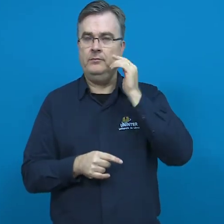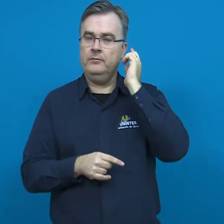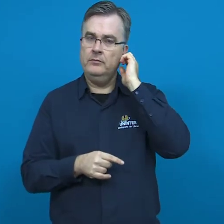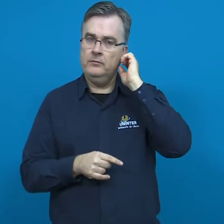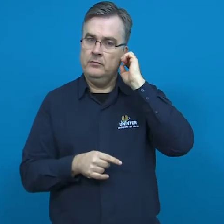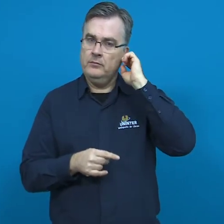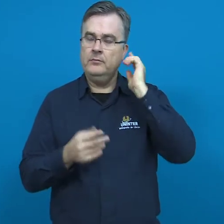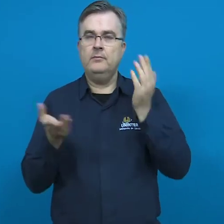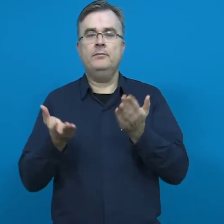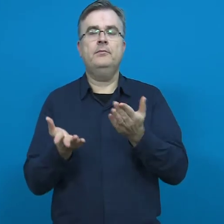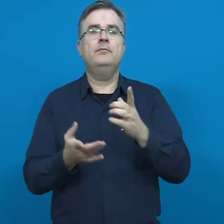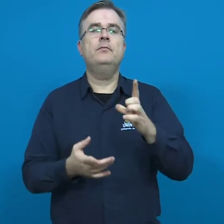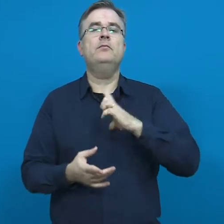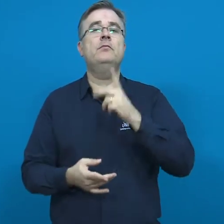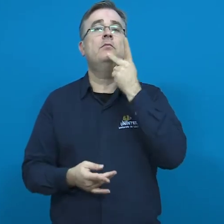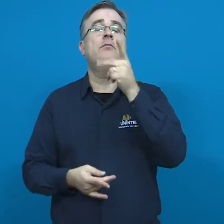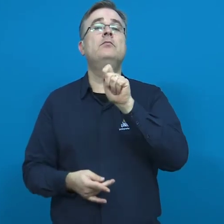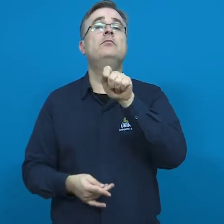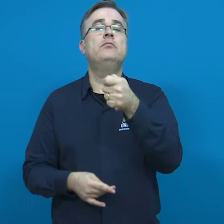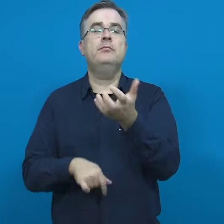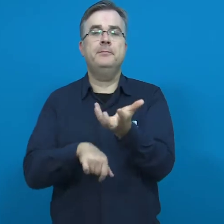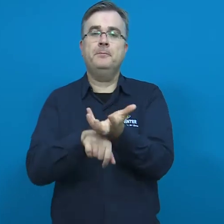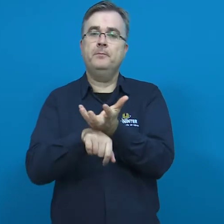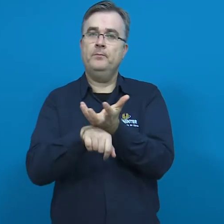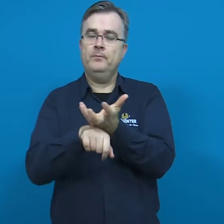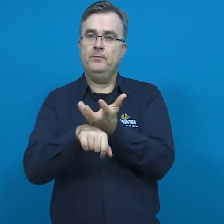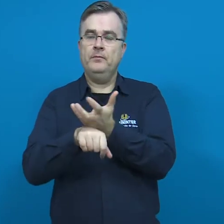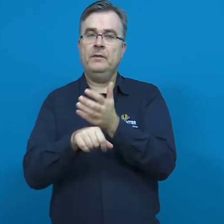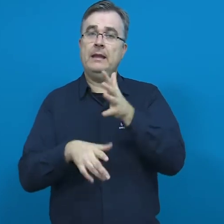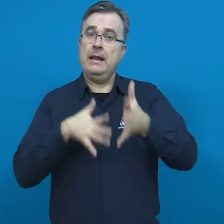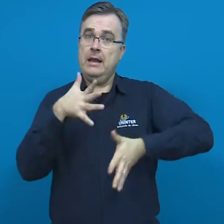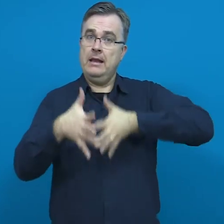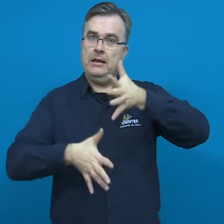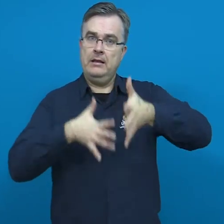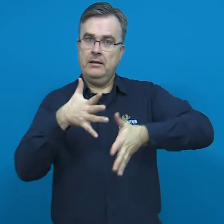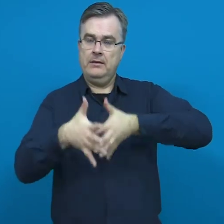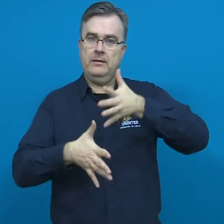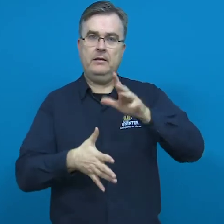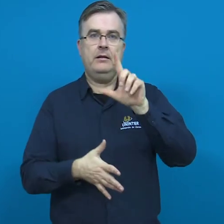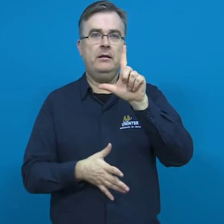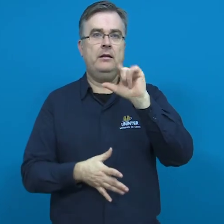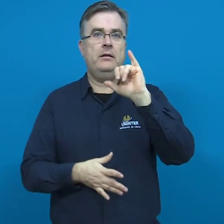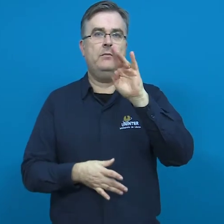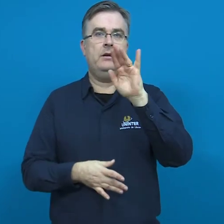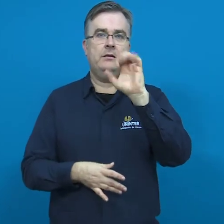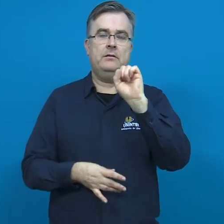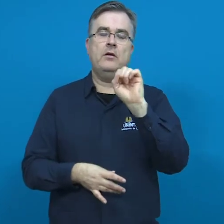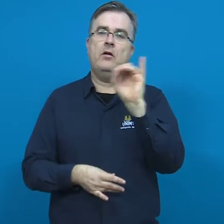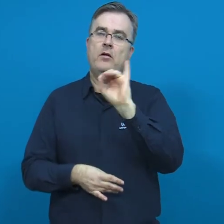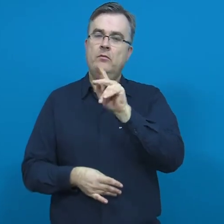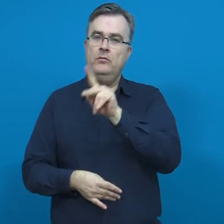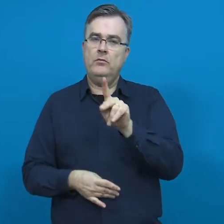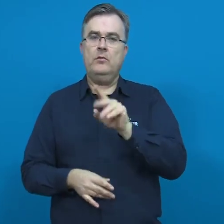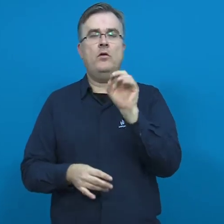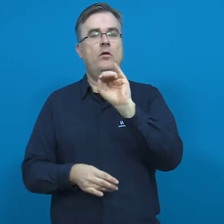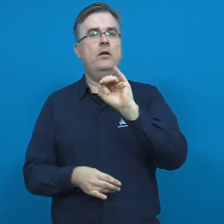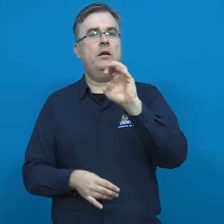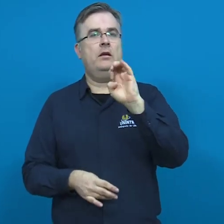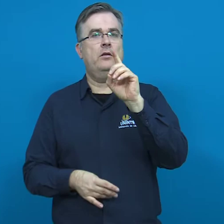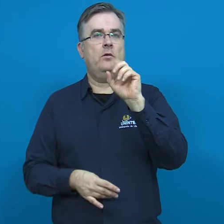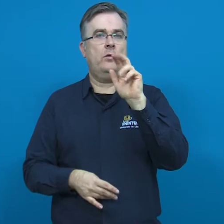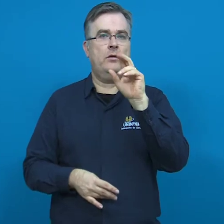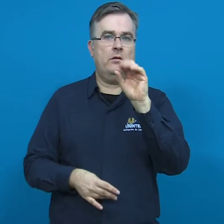Filosofia. Hoje eles irão falar sobre a disciplina Libras. Olá, professor.